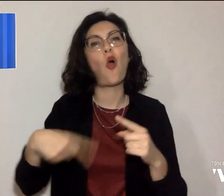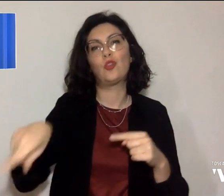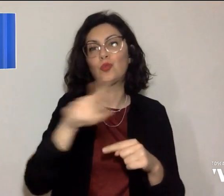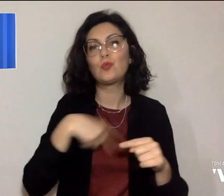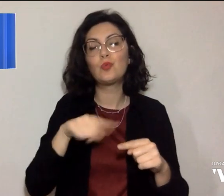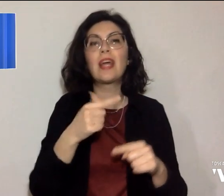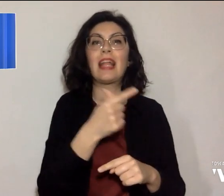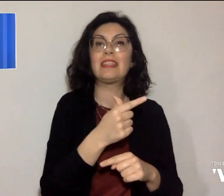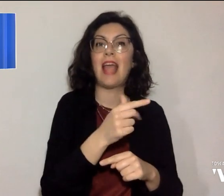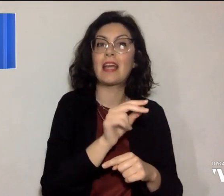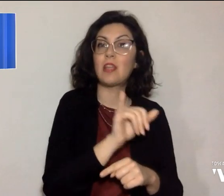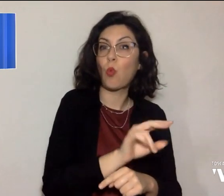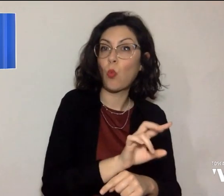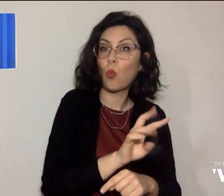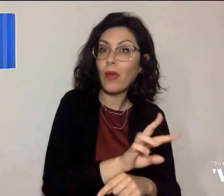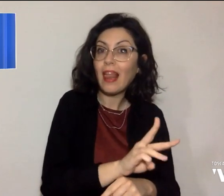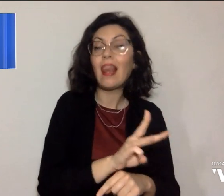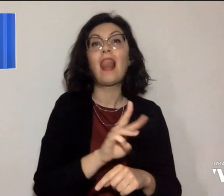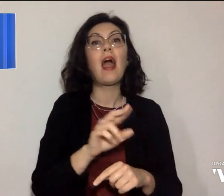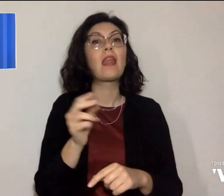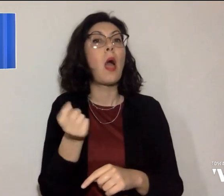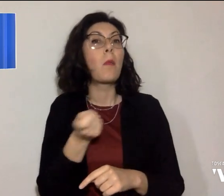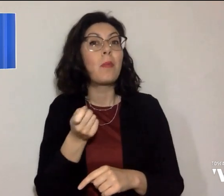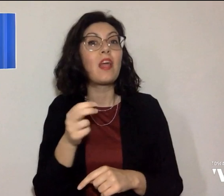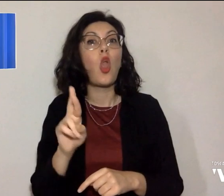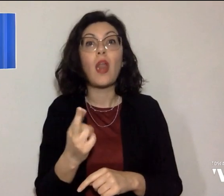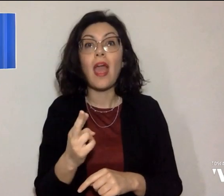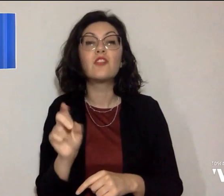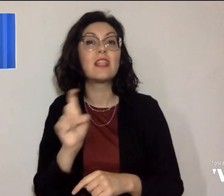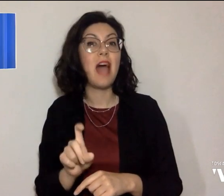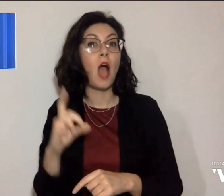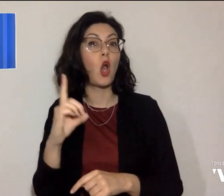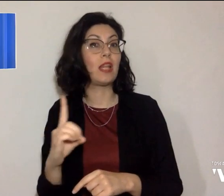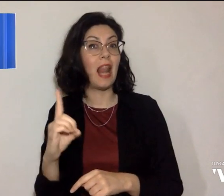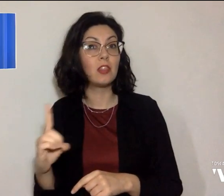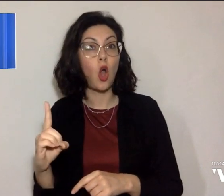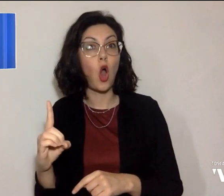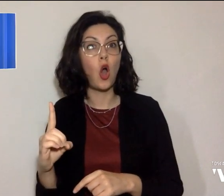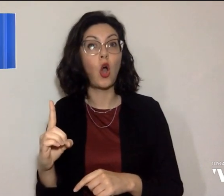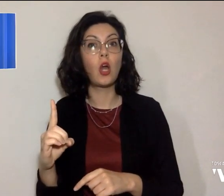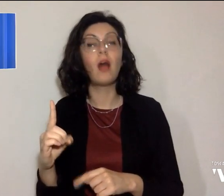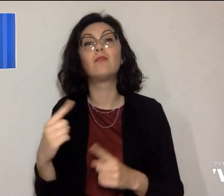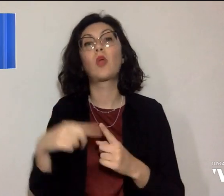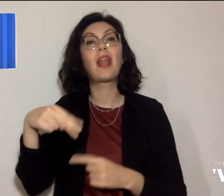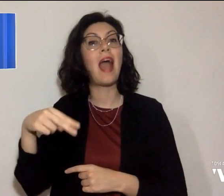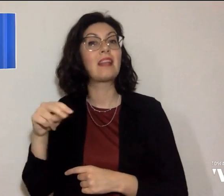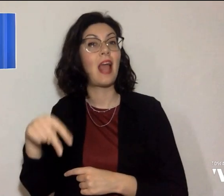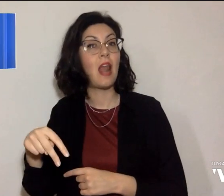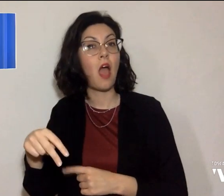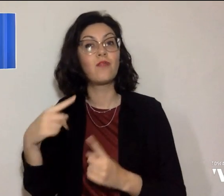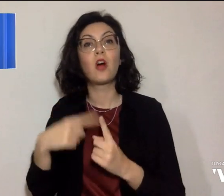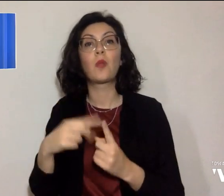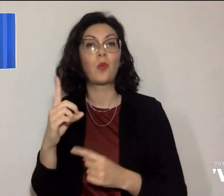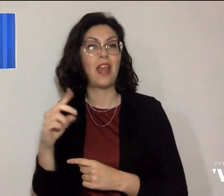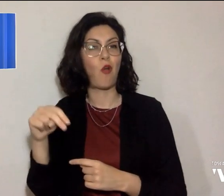Wheeler, Piccolo Ranger, Zagor, Dylan Dogg, Nathan Never e Dragonero.